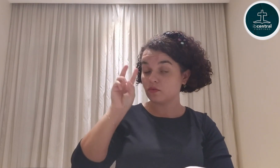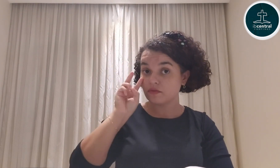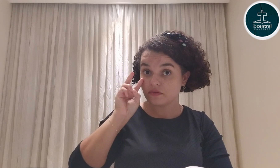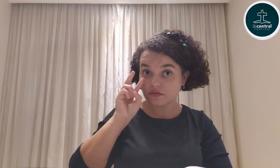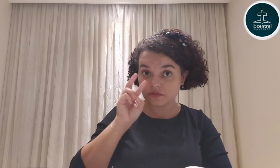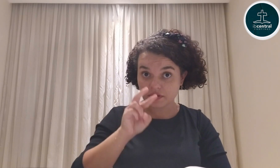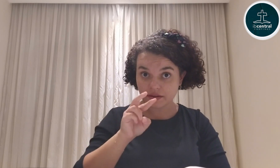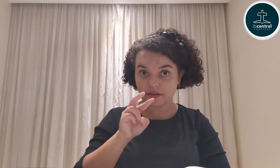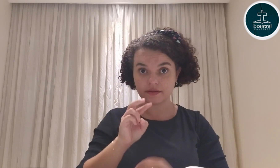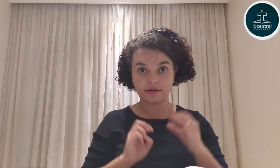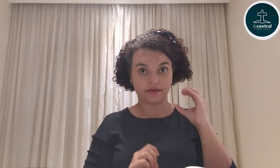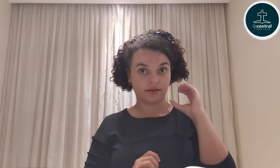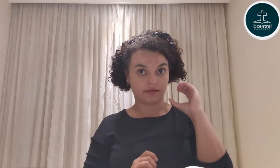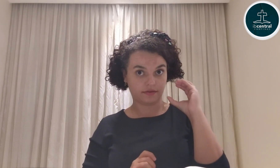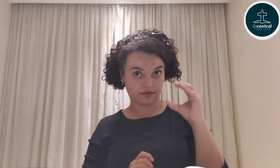algumas características de Deus.